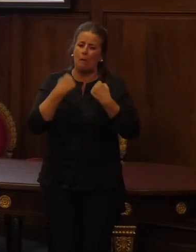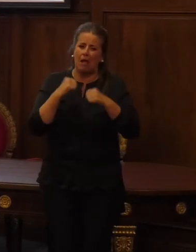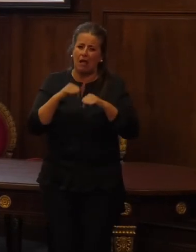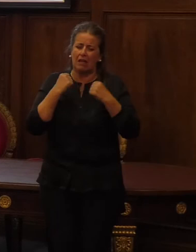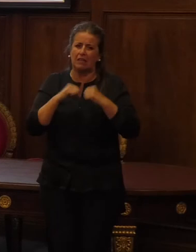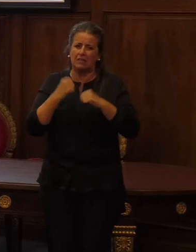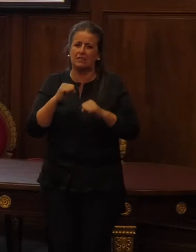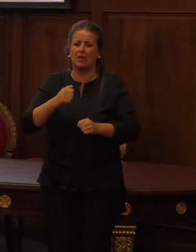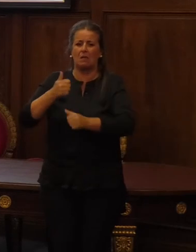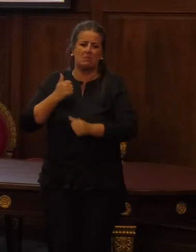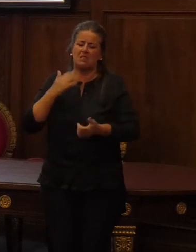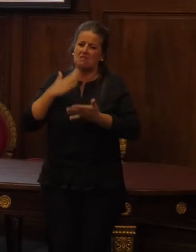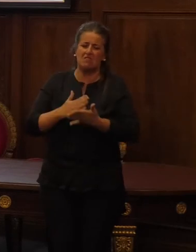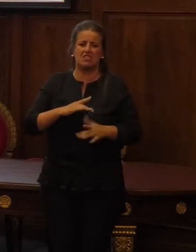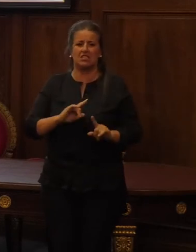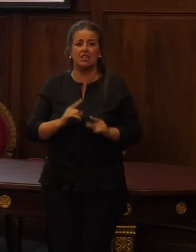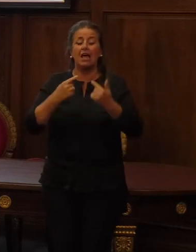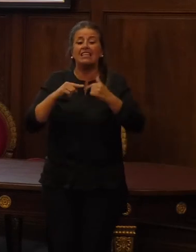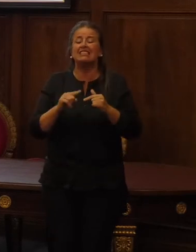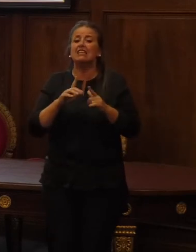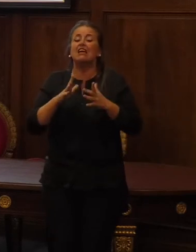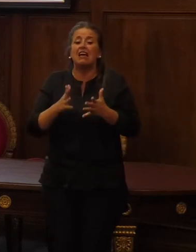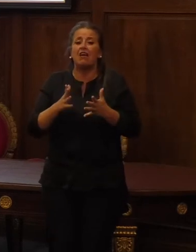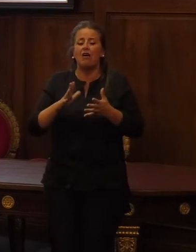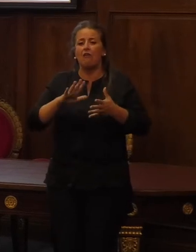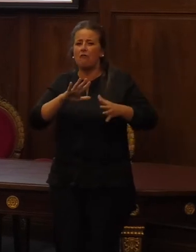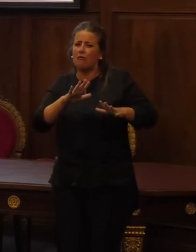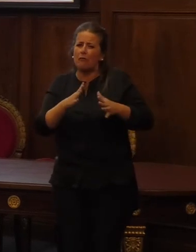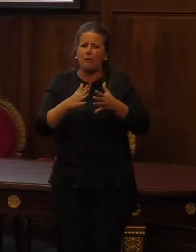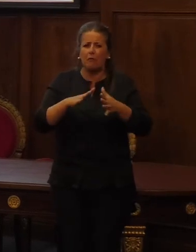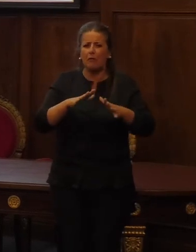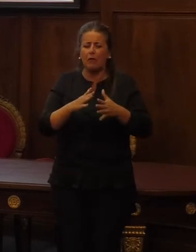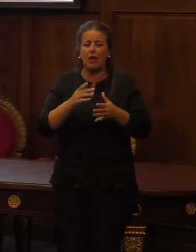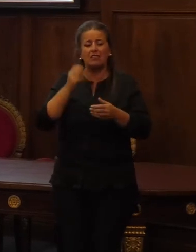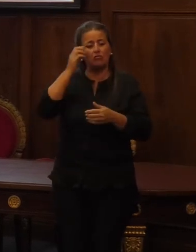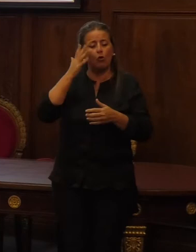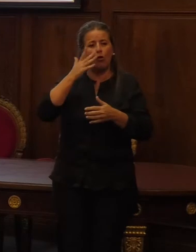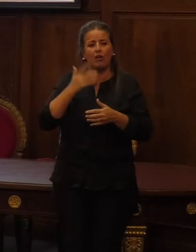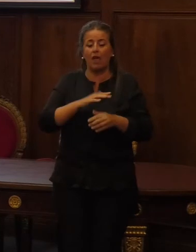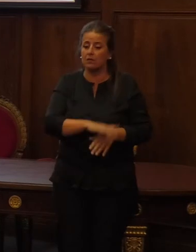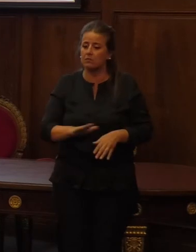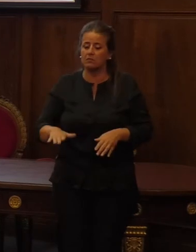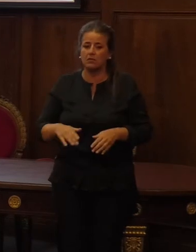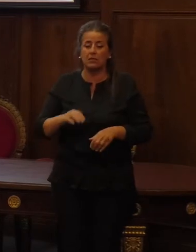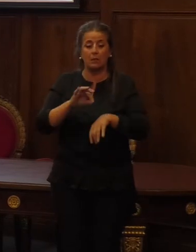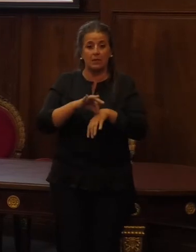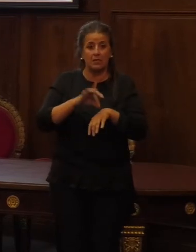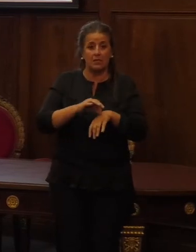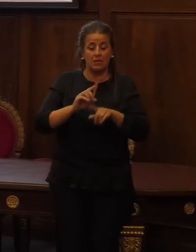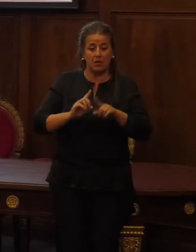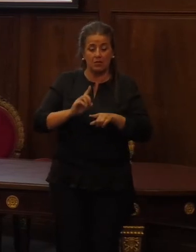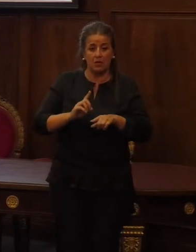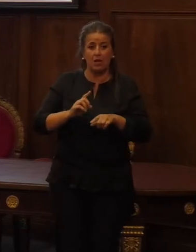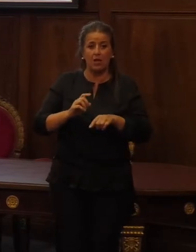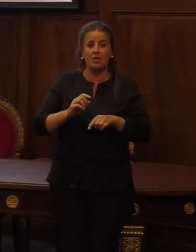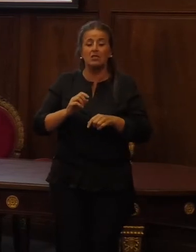fascistas. Algo similar sucedió en los cursos de psicología infantil de medicina